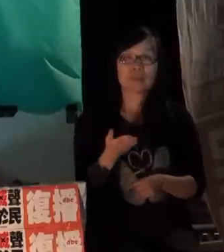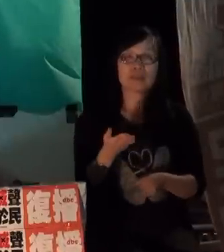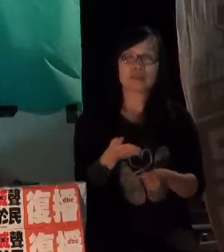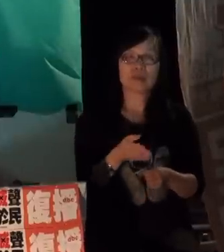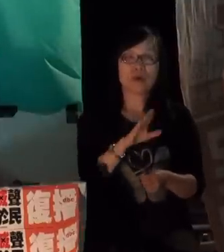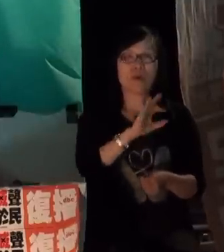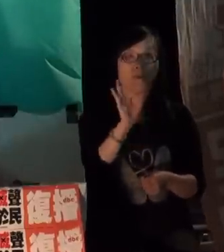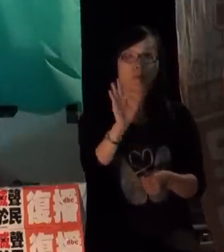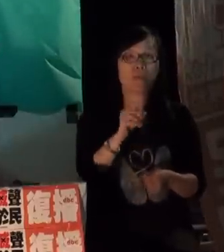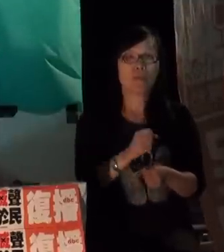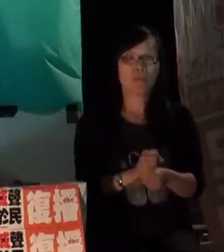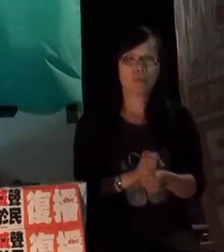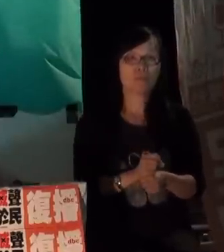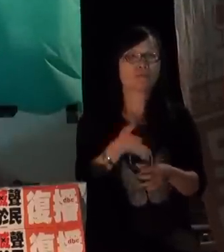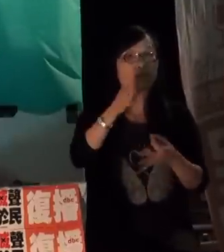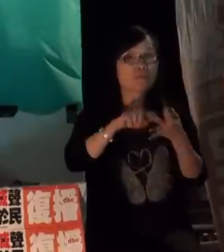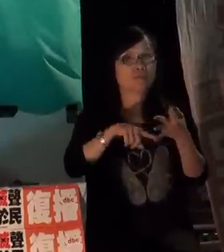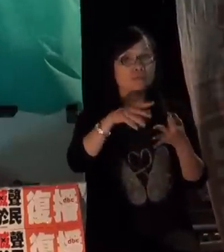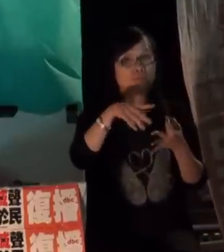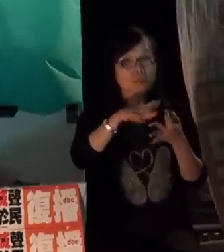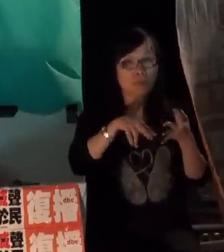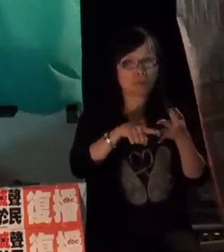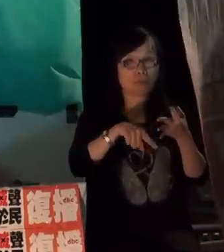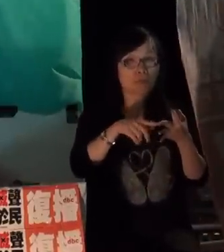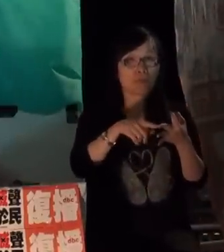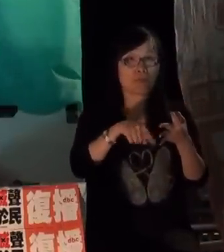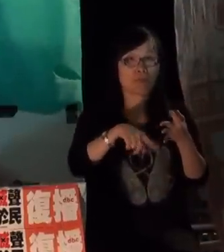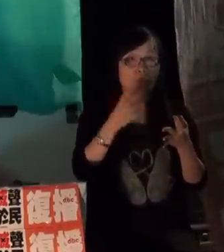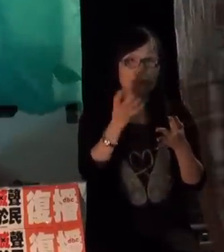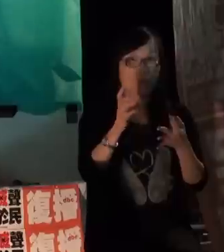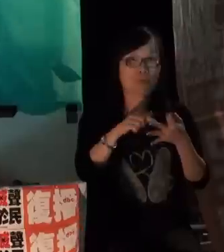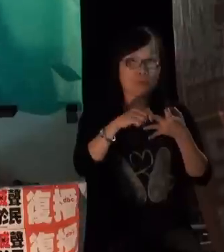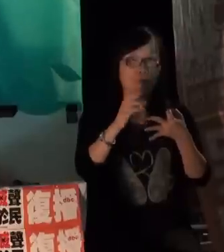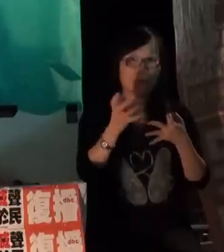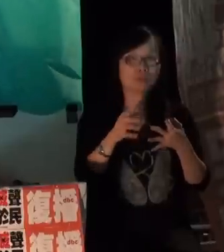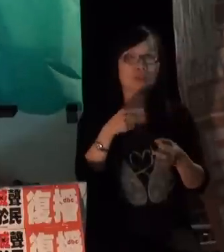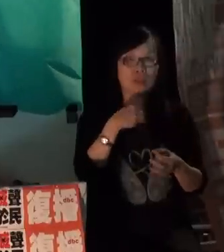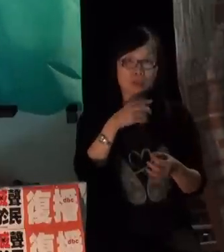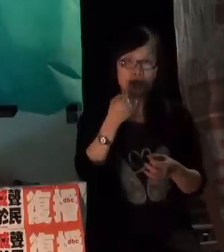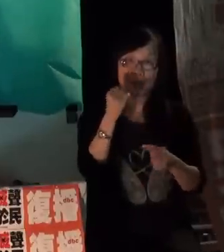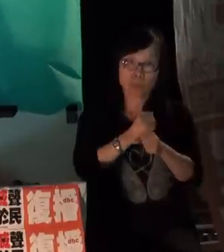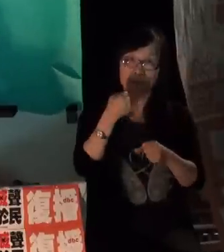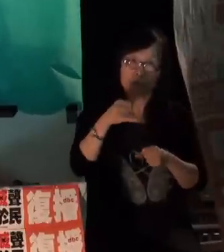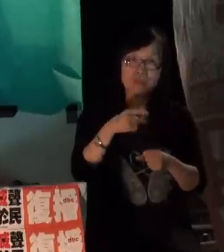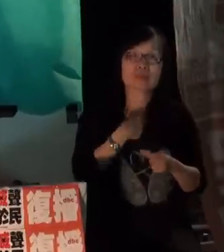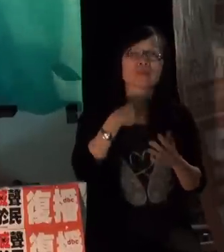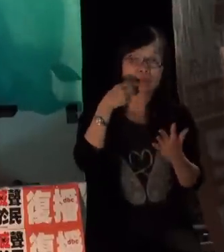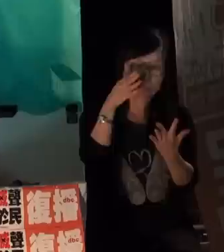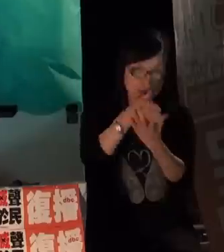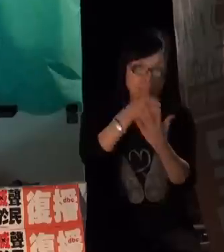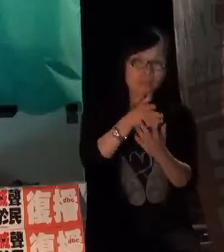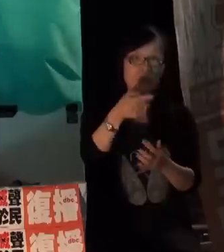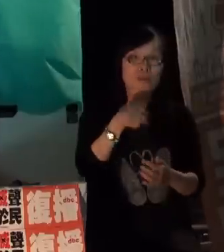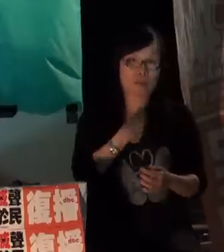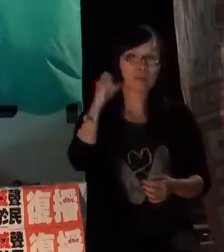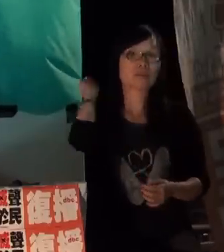算你話冇啊黃楚彪呢件事，我算你冇。如果搞唔掂，你係咪要介入啊？喂，阿哥，你已經應